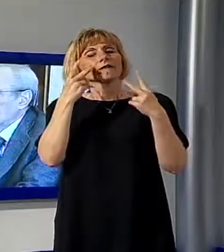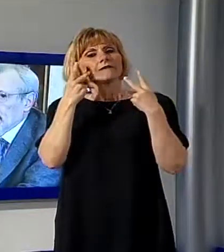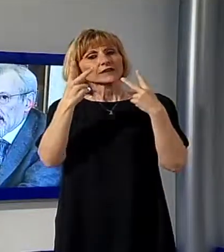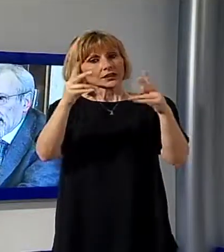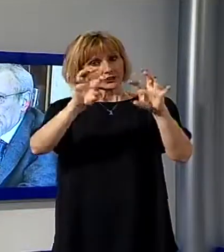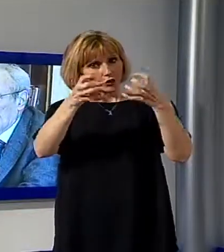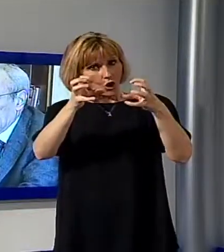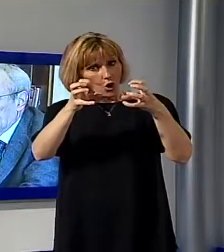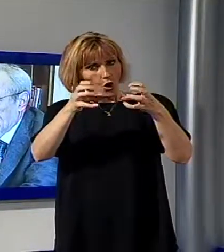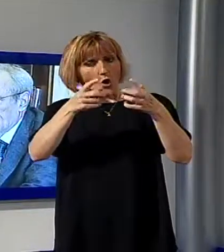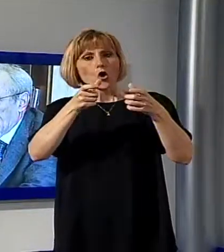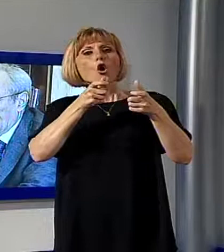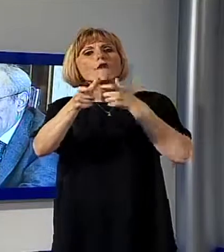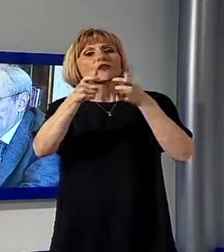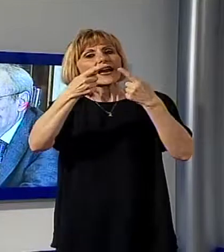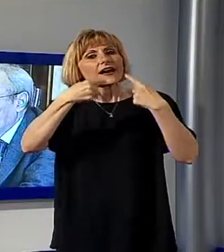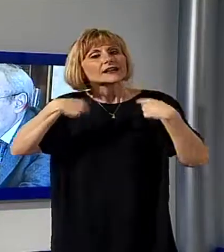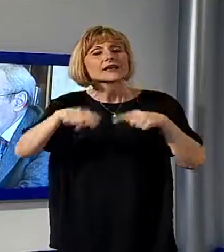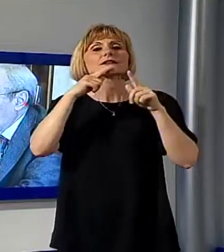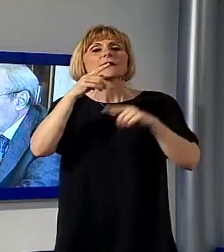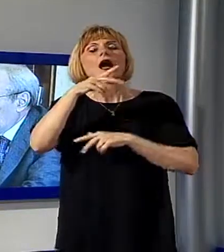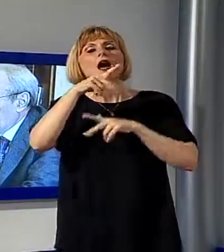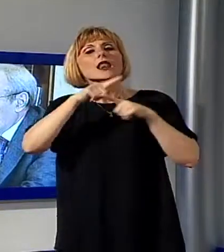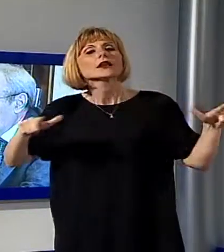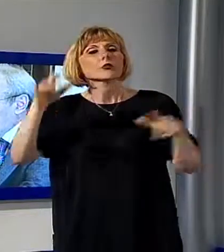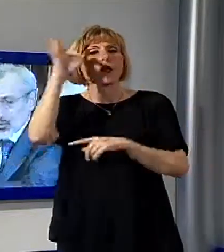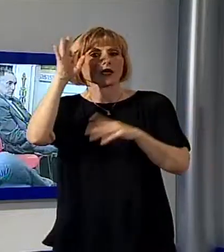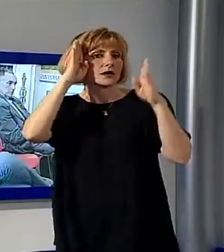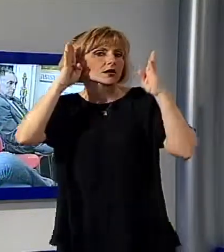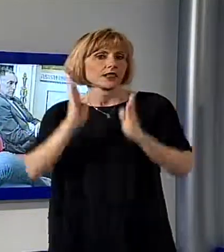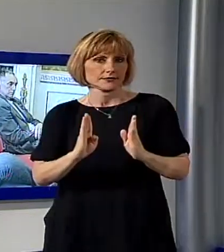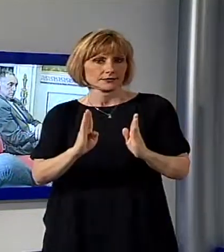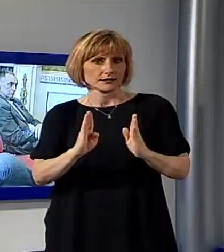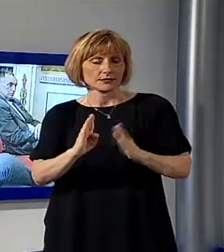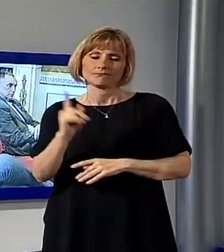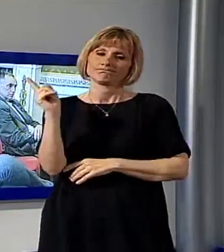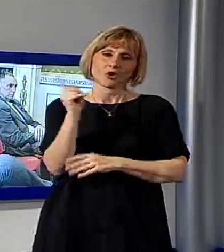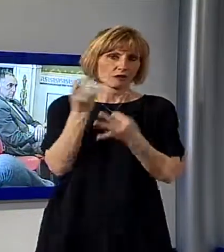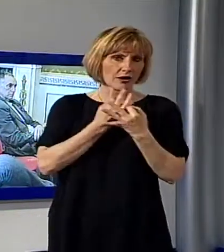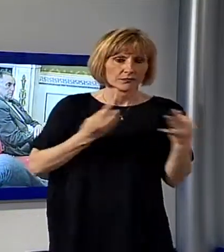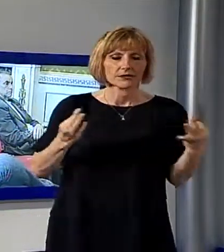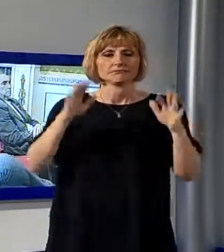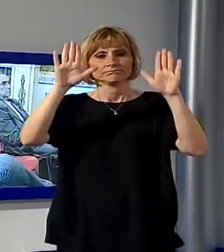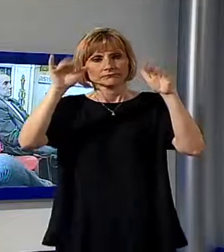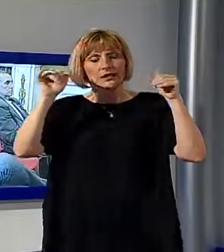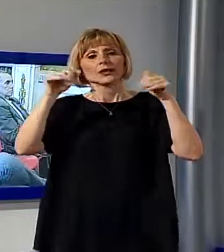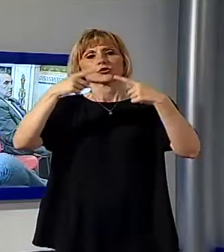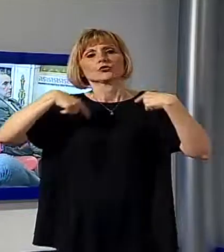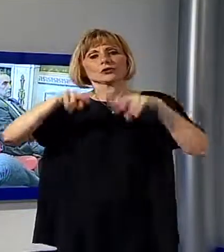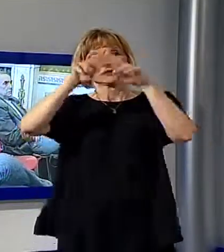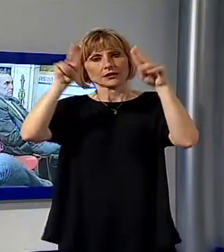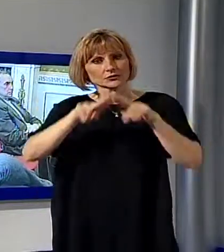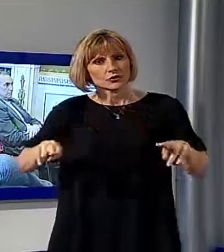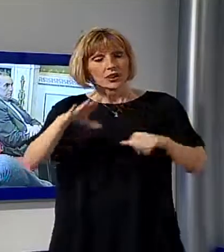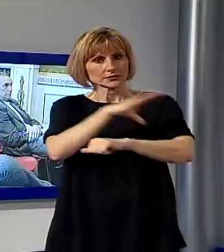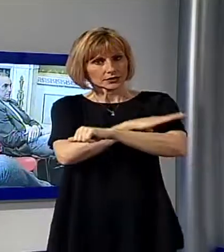in inglese. Per questo motivo è stata organizzata una riunione internazionale dei sindacati e dei delegati interni delle